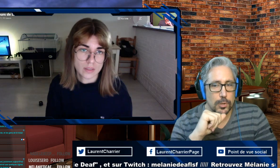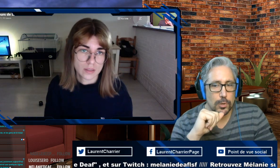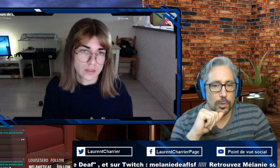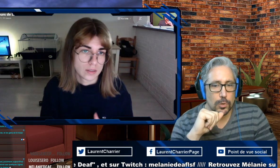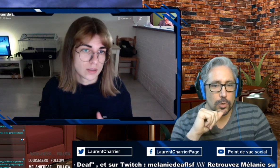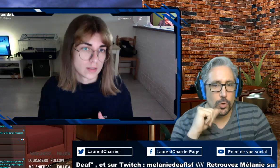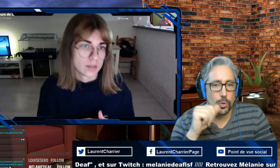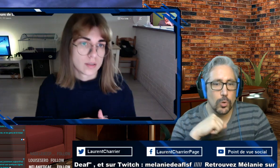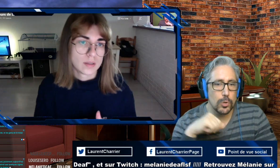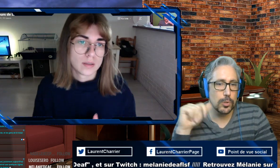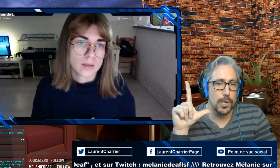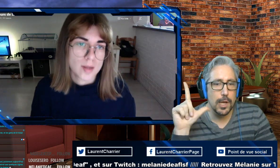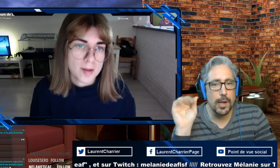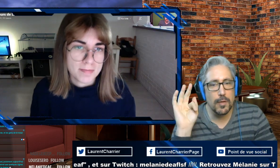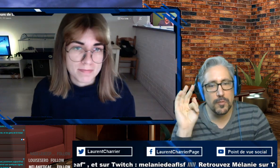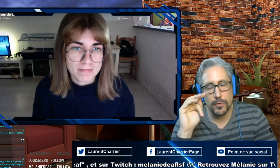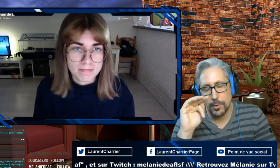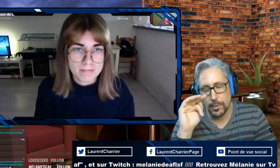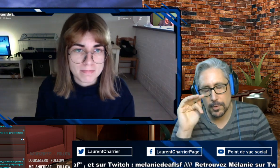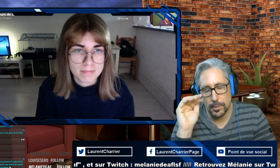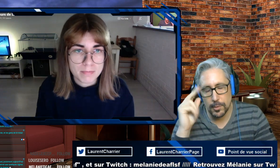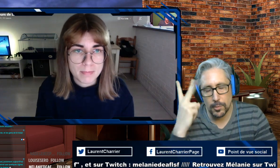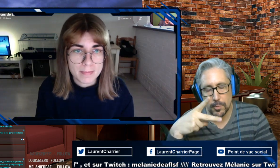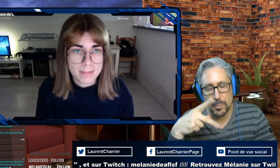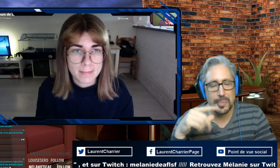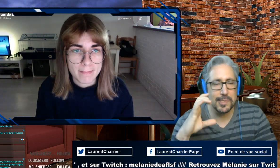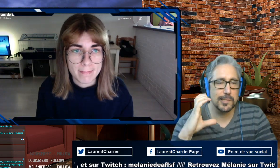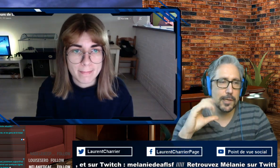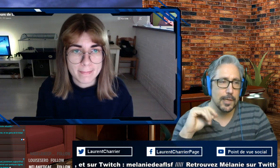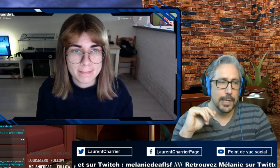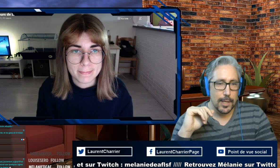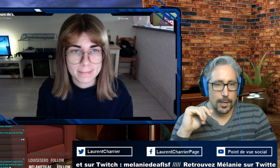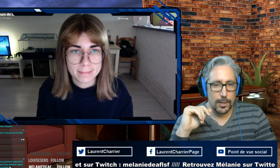code, le code LFPC.